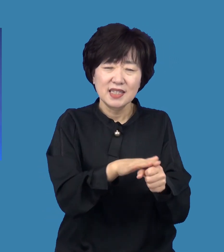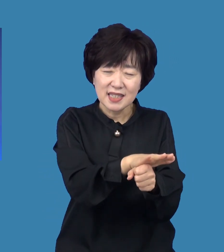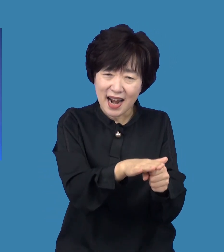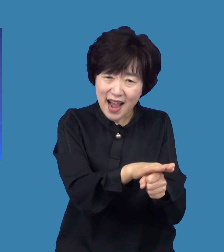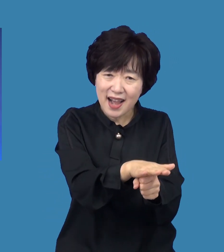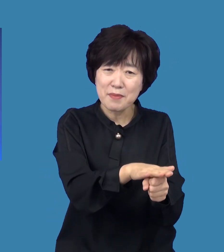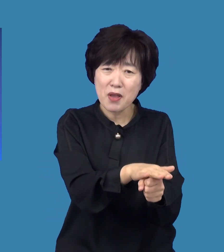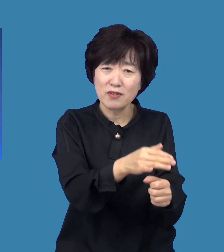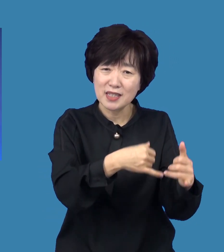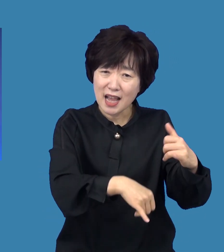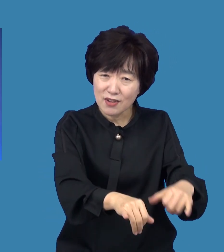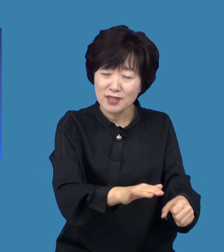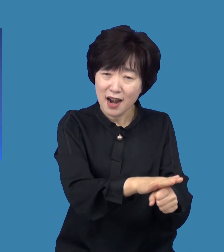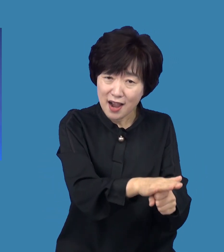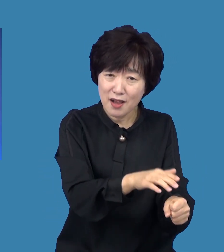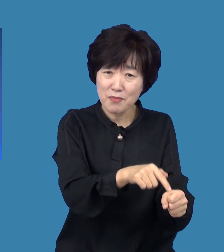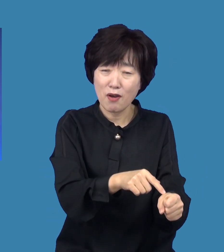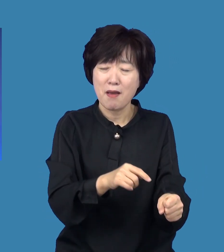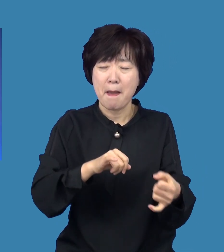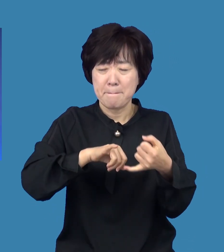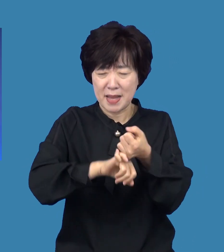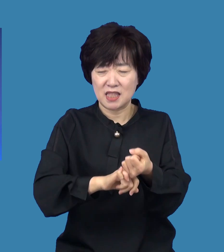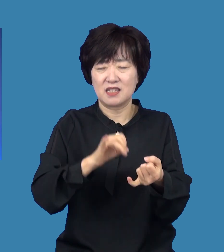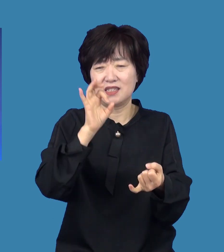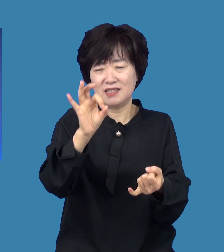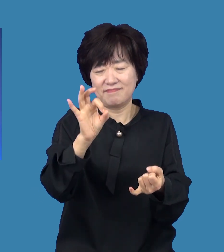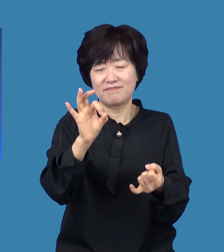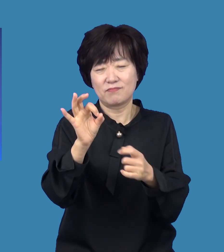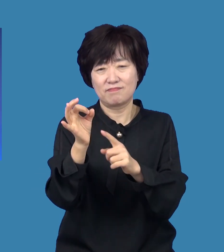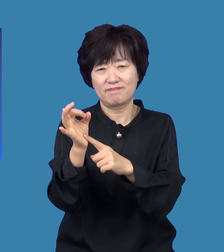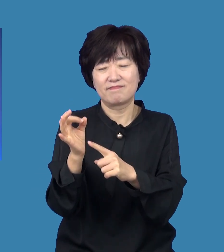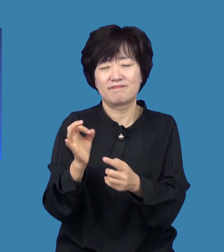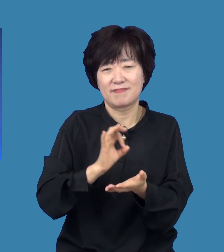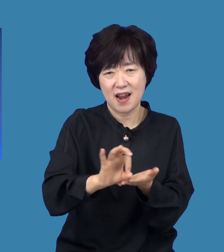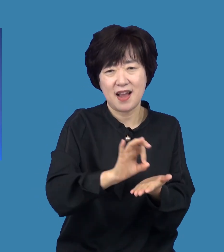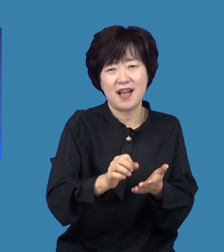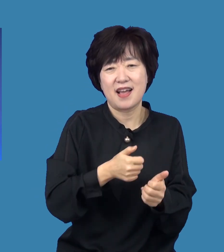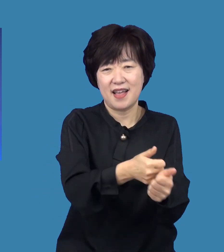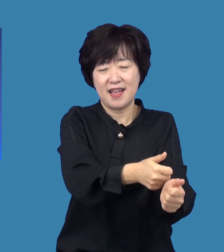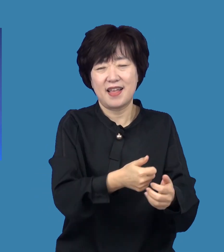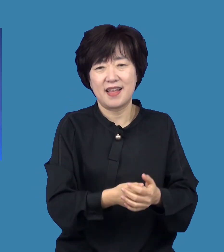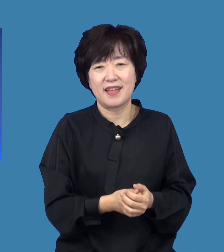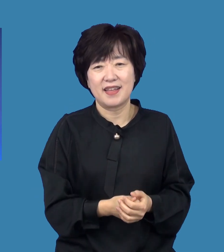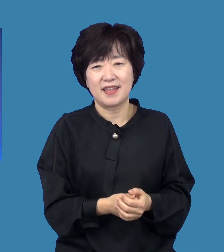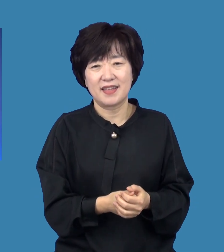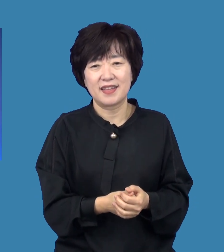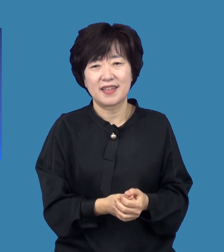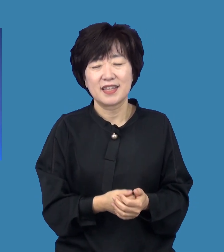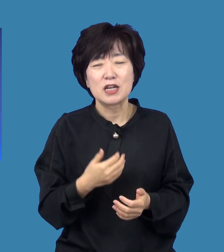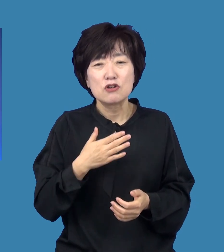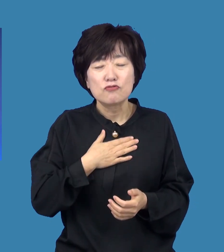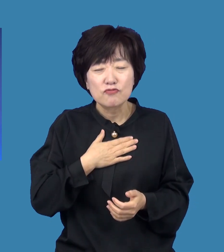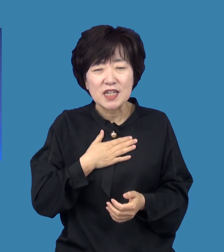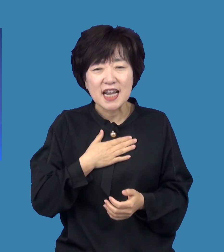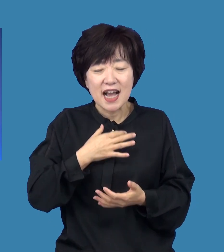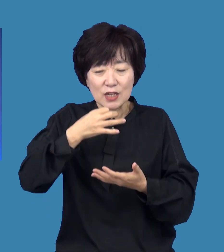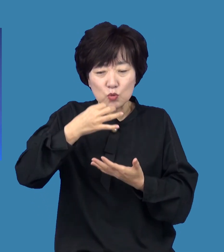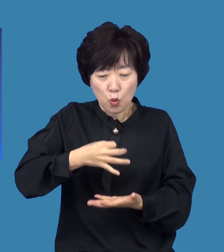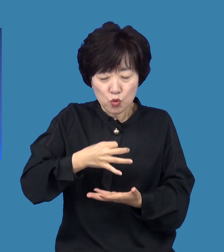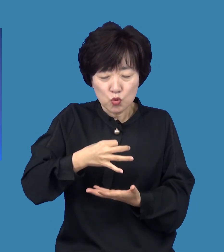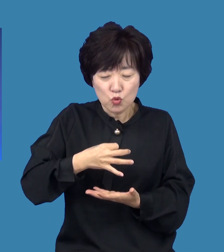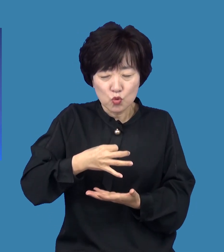반드시 뭐가 따라가요? 실체가 따라가요. 사랑하면 반드시 뭐가 따라가요? 우리의 소유물, 우리의